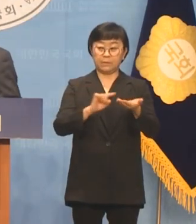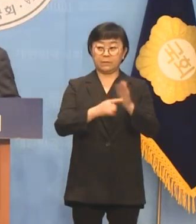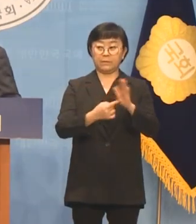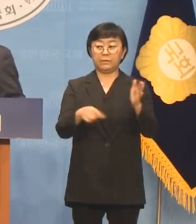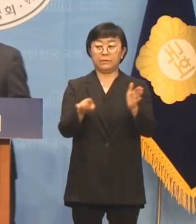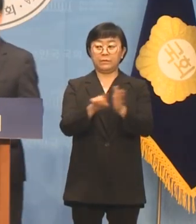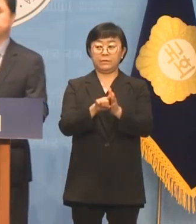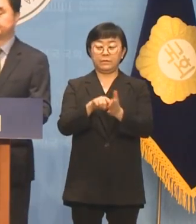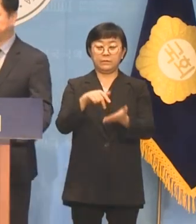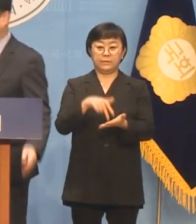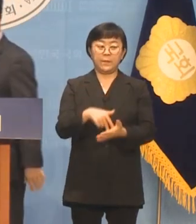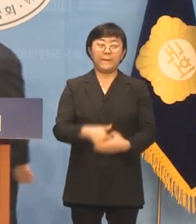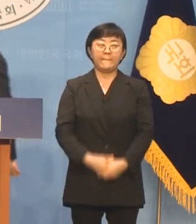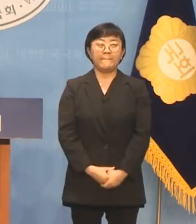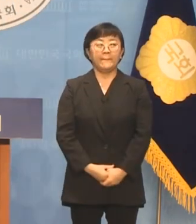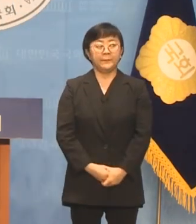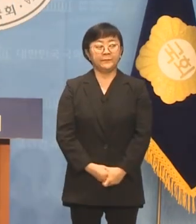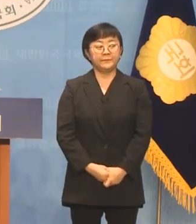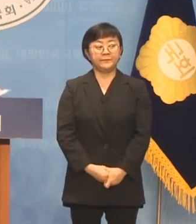예.